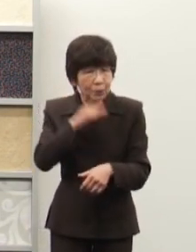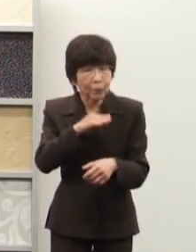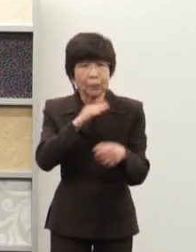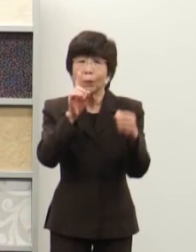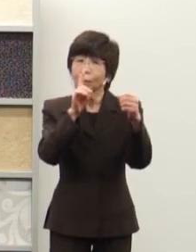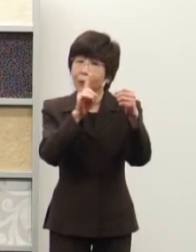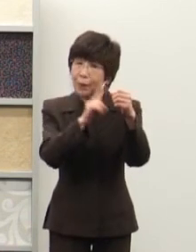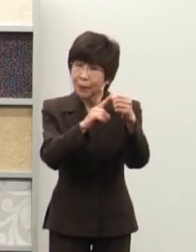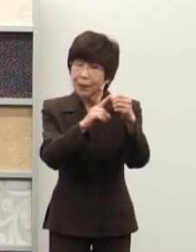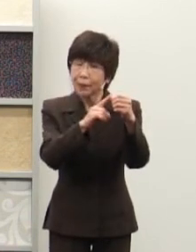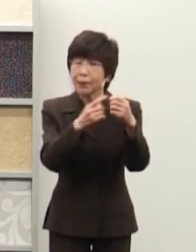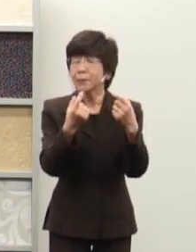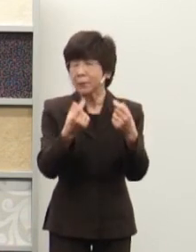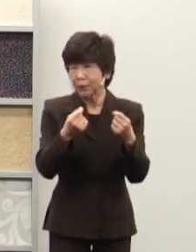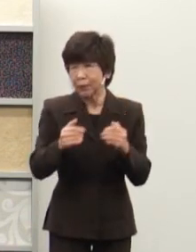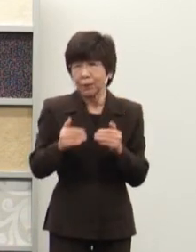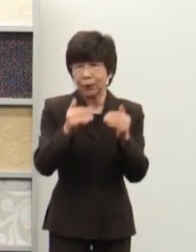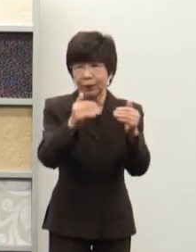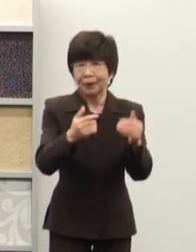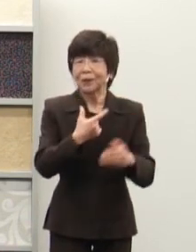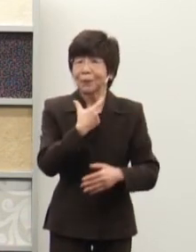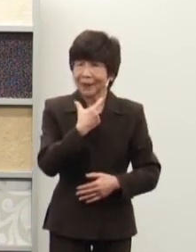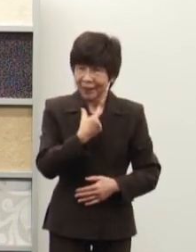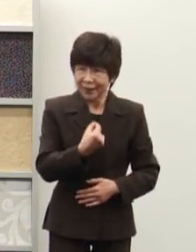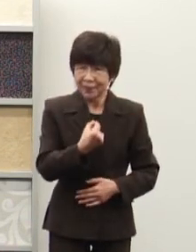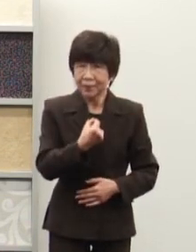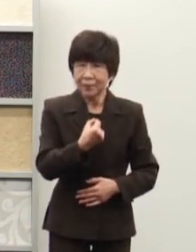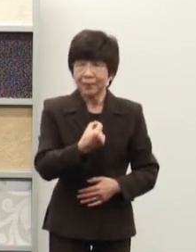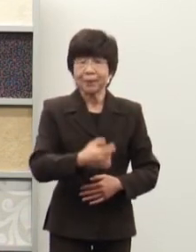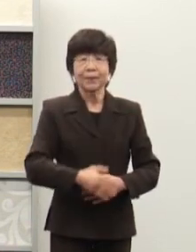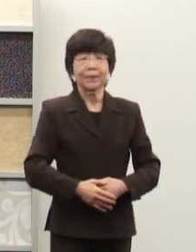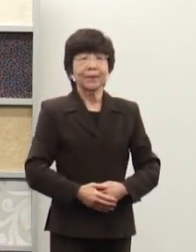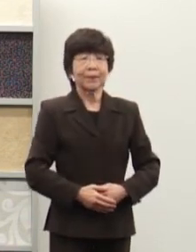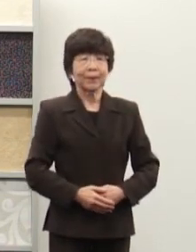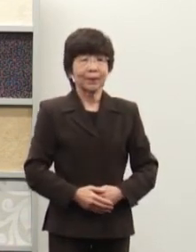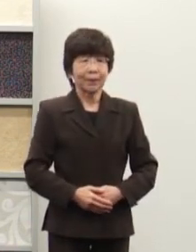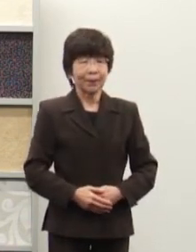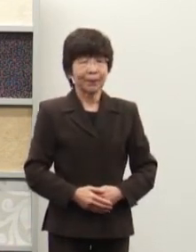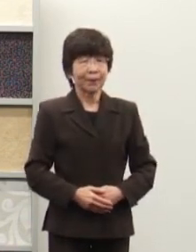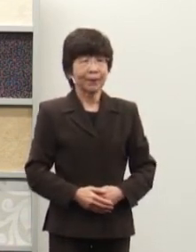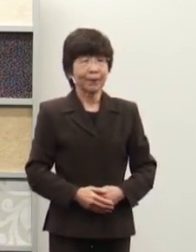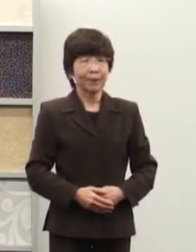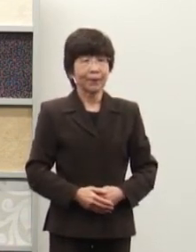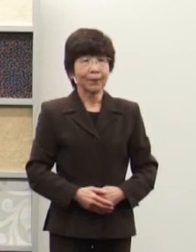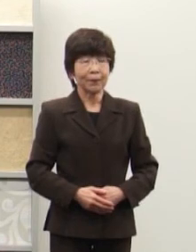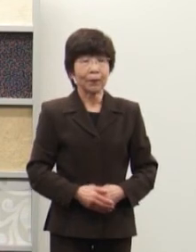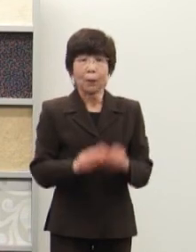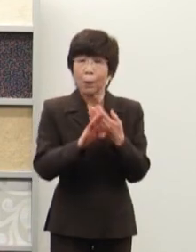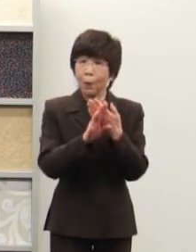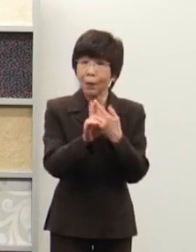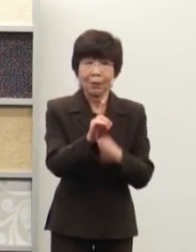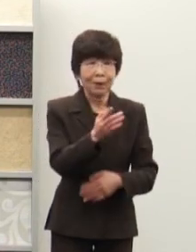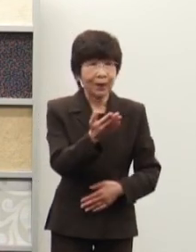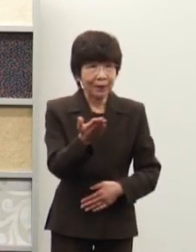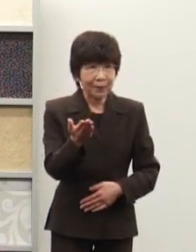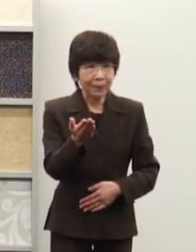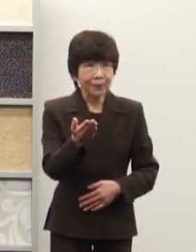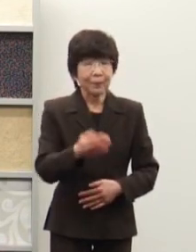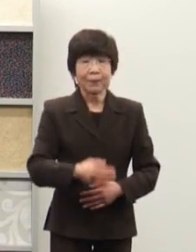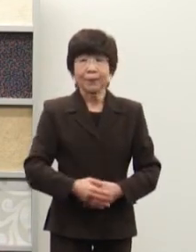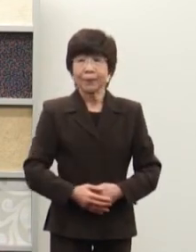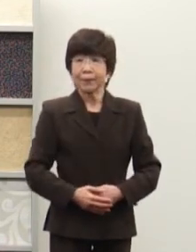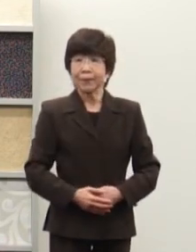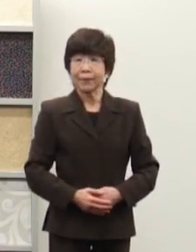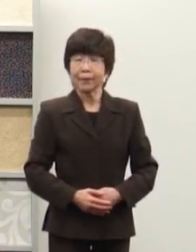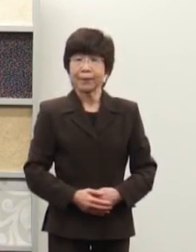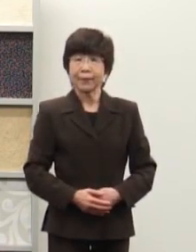て、取り込んでいきたいと思います。 はい、他よろしいでしょうか。YBS